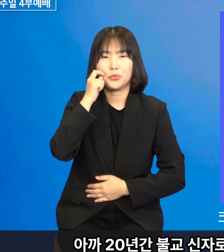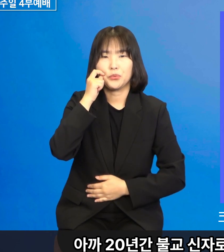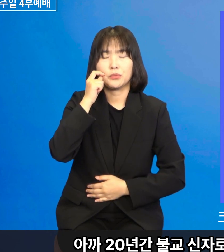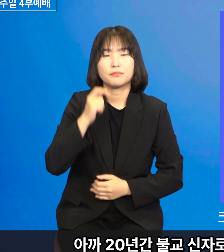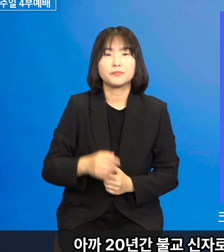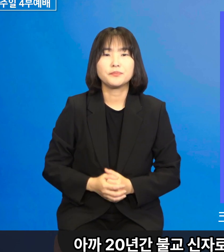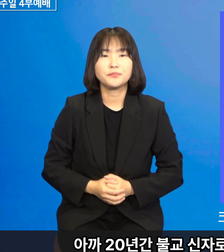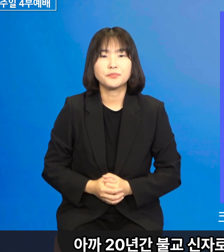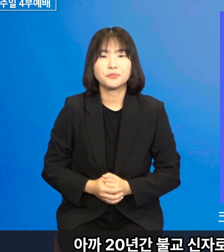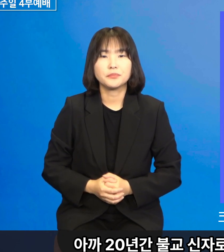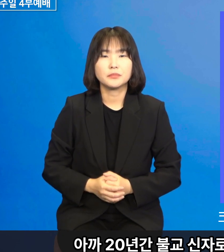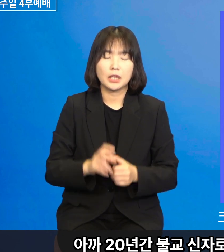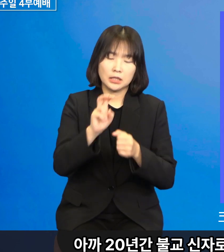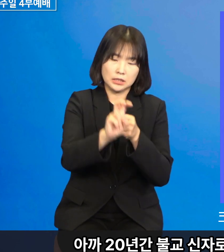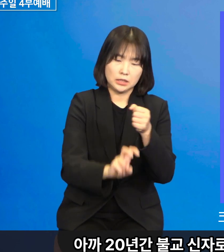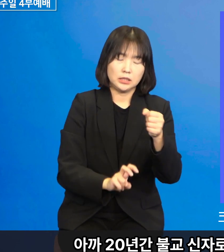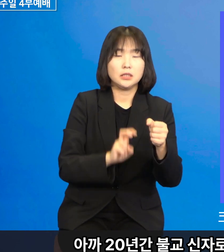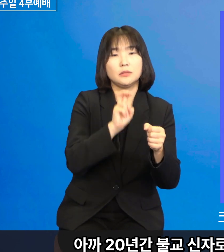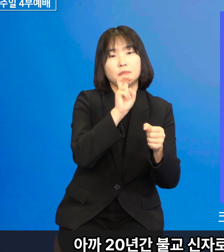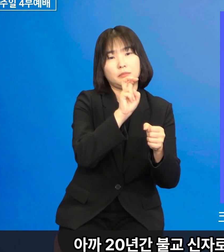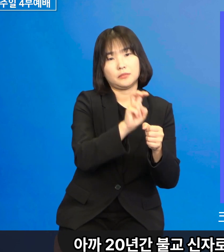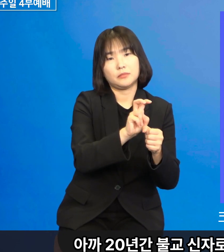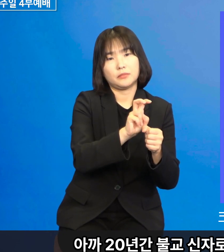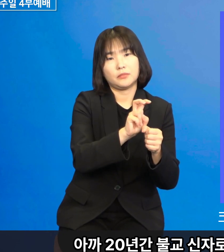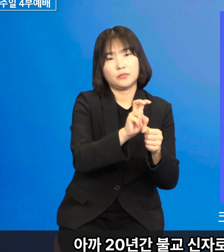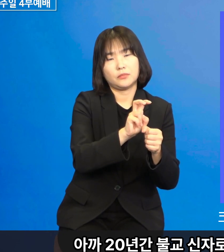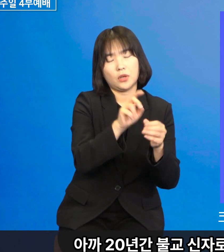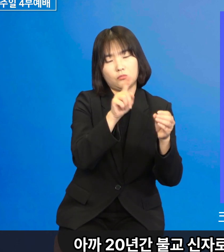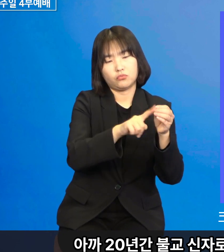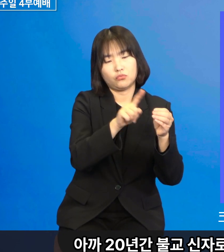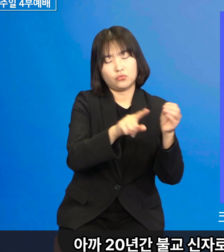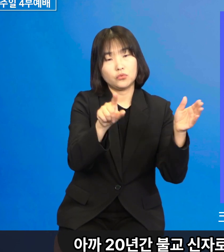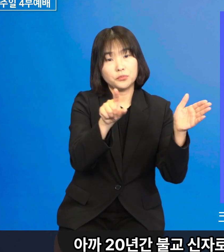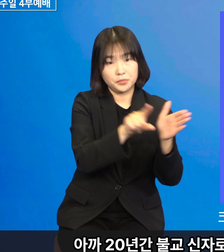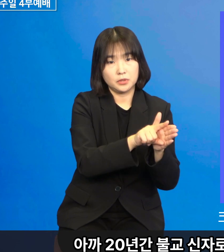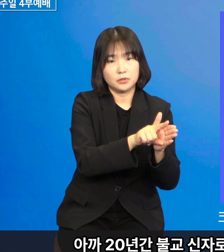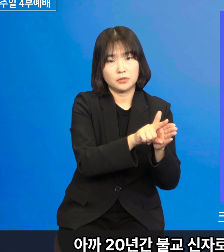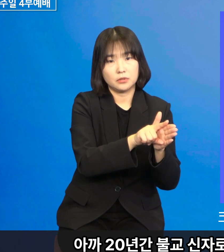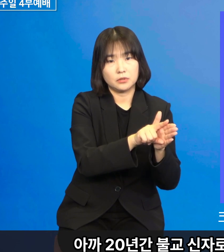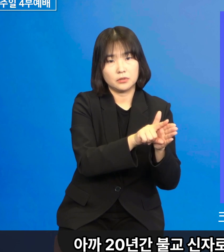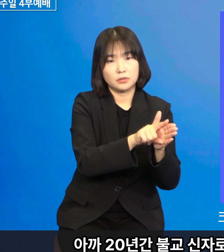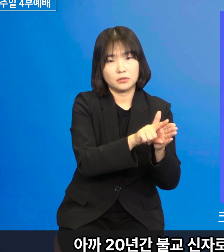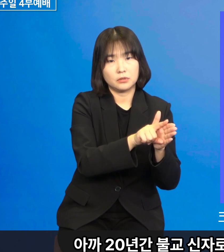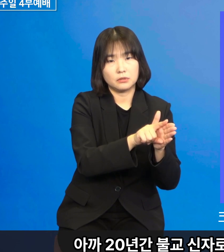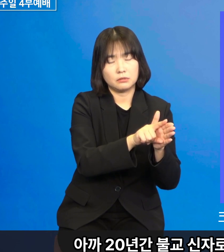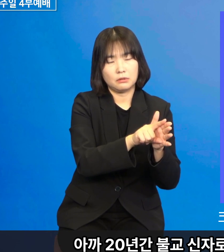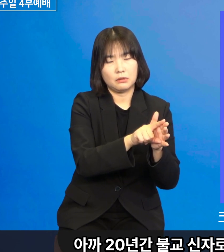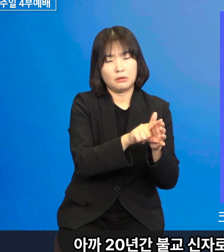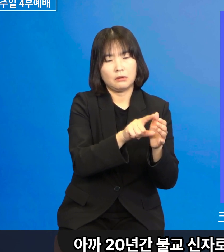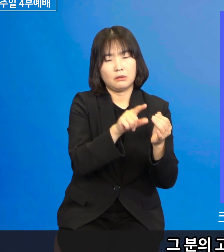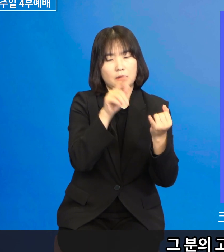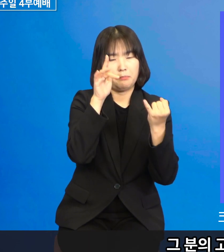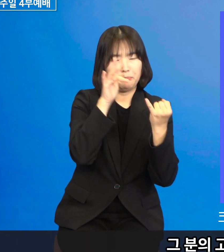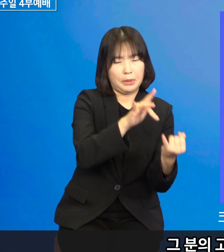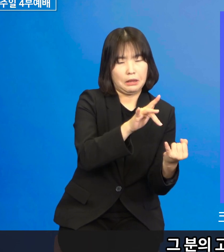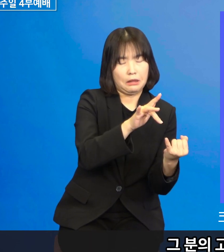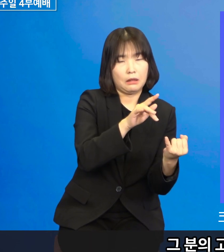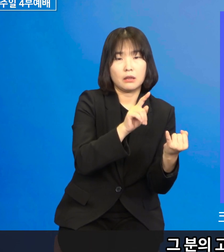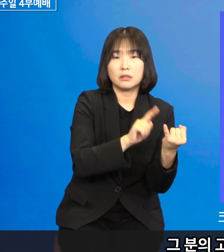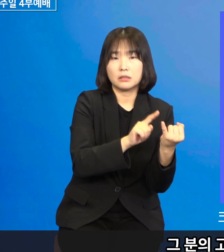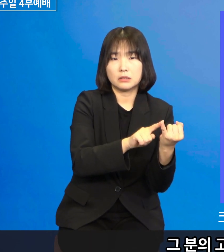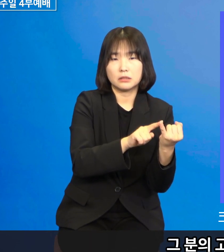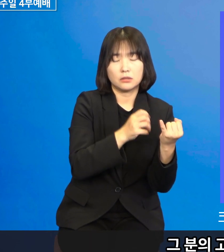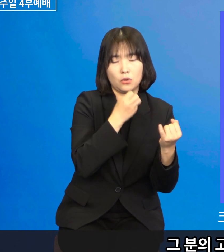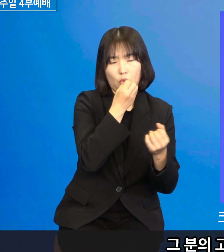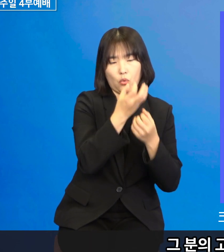아까 20년간 불교 신자로 살면서 악한 영에 시달렸던 그분의